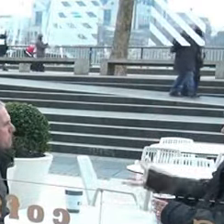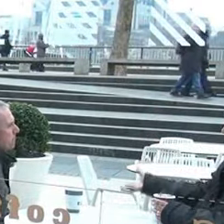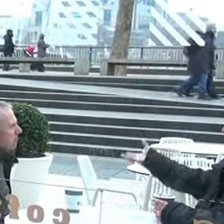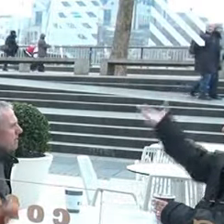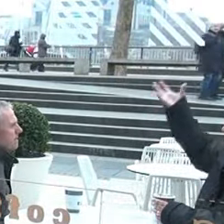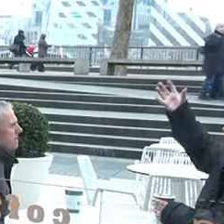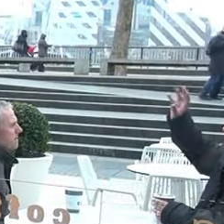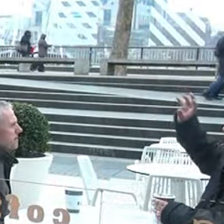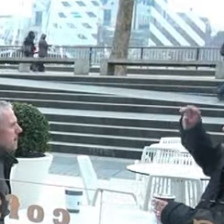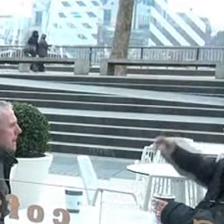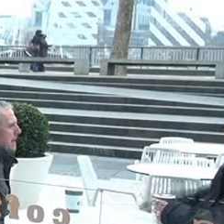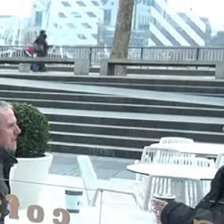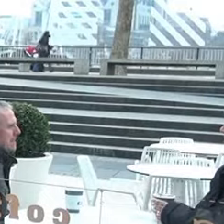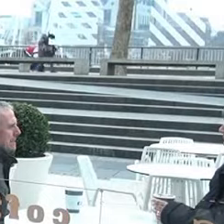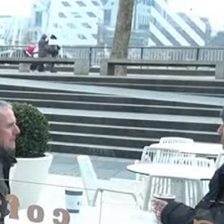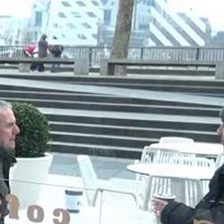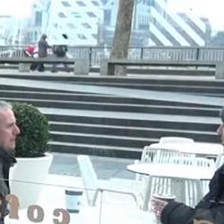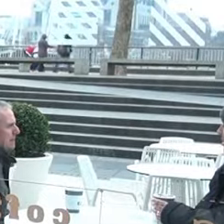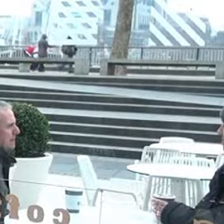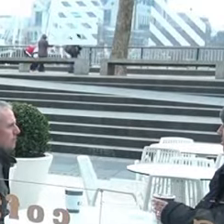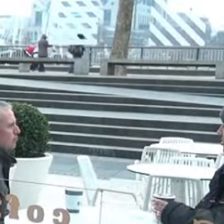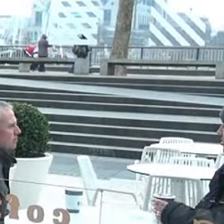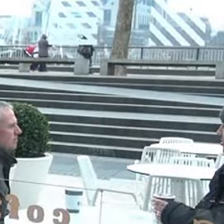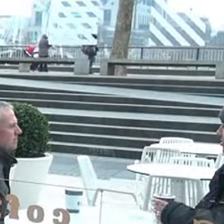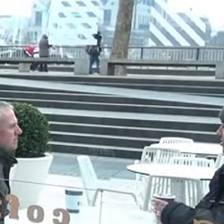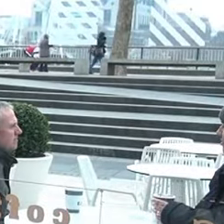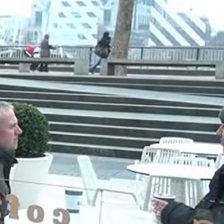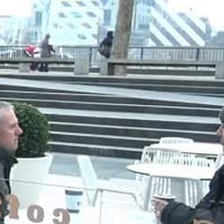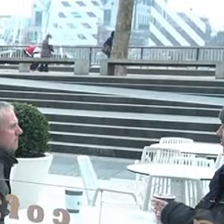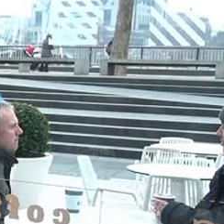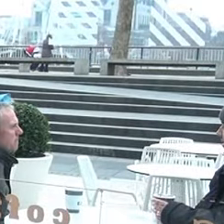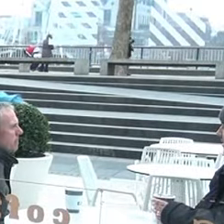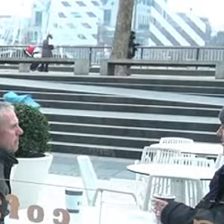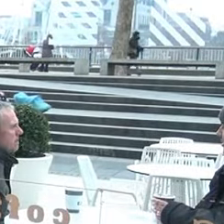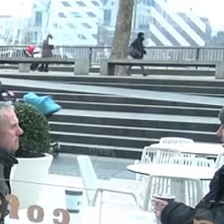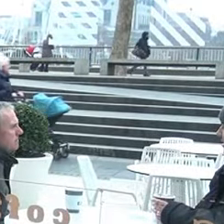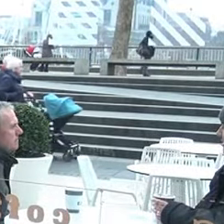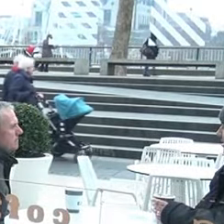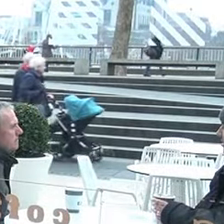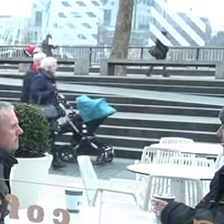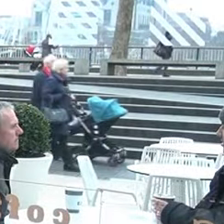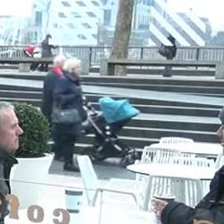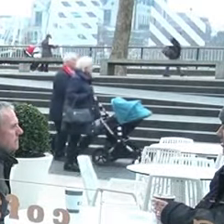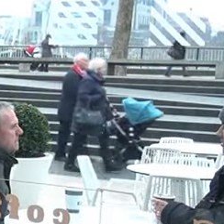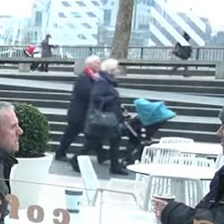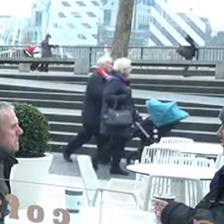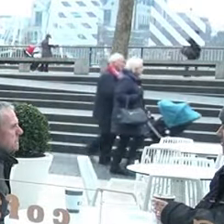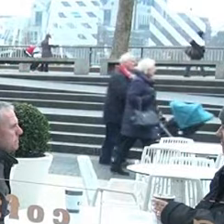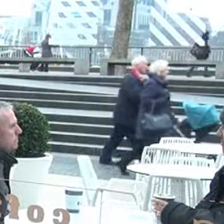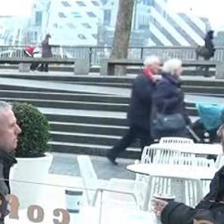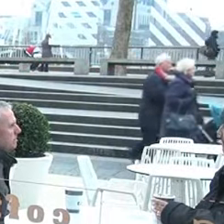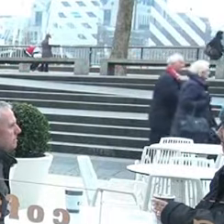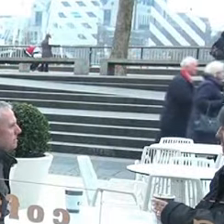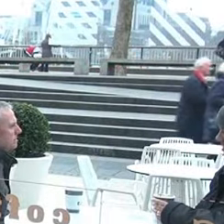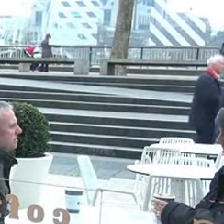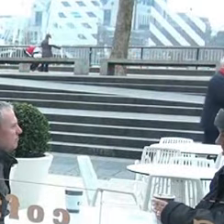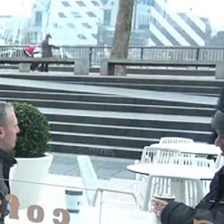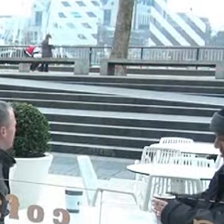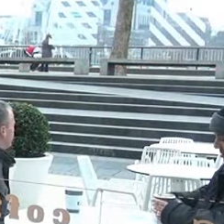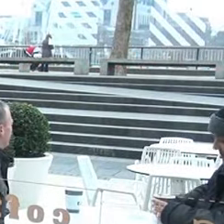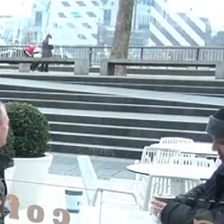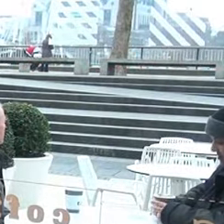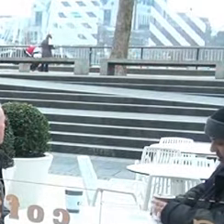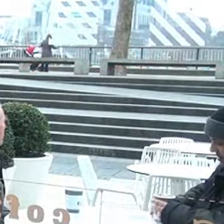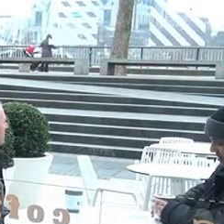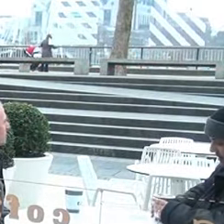trabalho, a treinamento, a estudo, a ler o livro que você precisa ler naquela semana que você está atarefado, mas mesmo assim separa um tempo para aquilo,